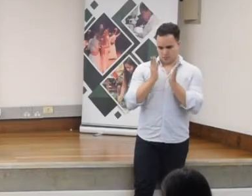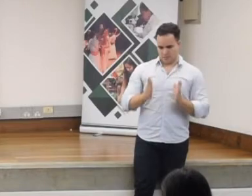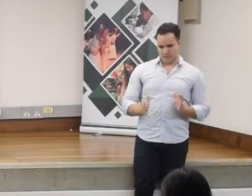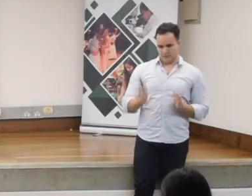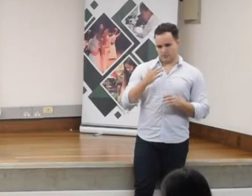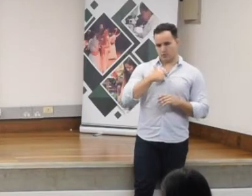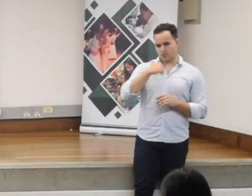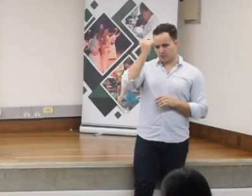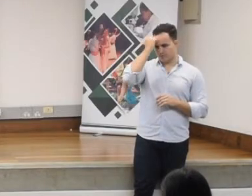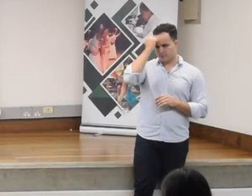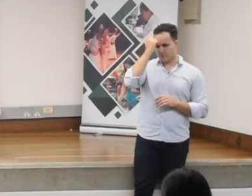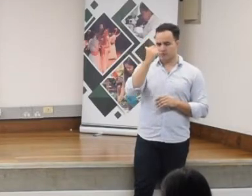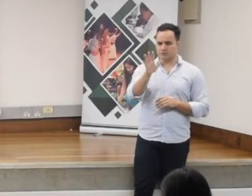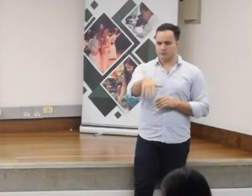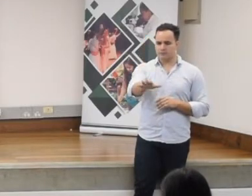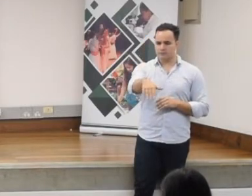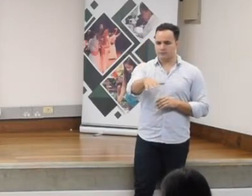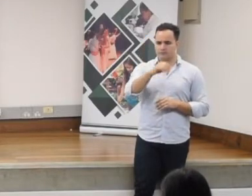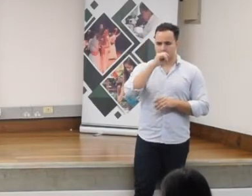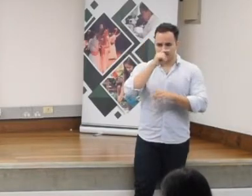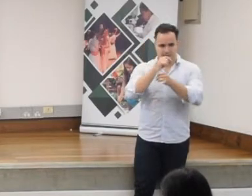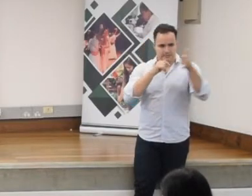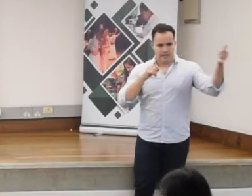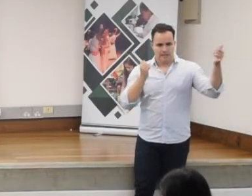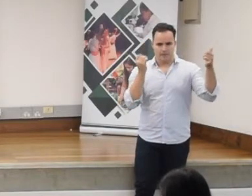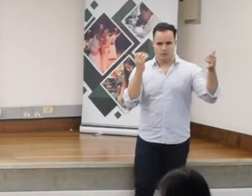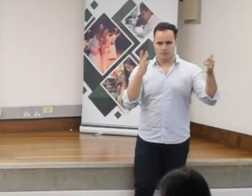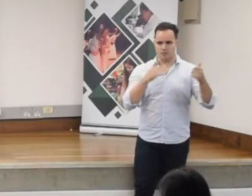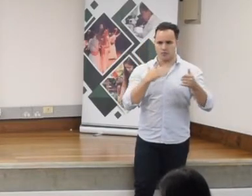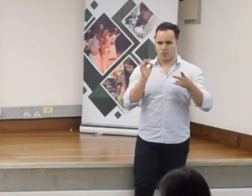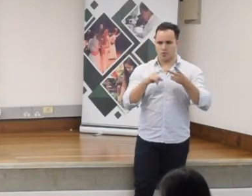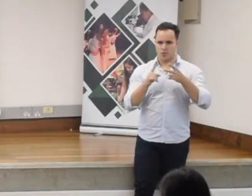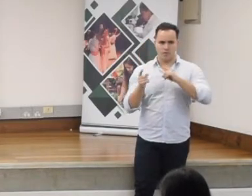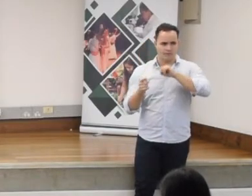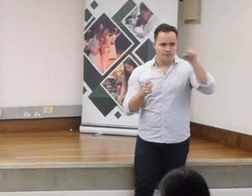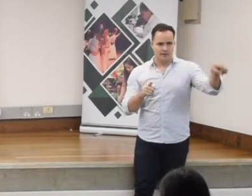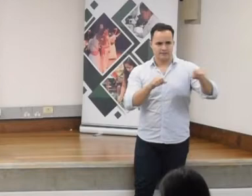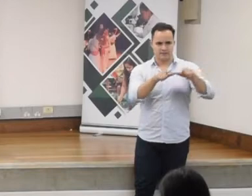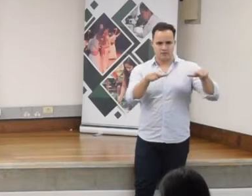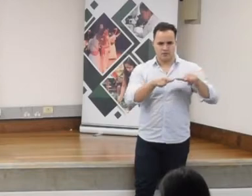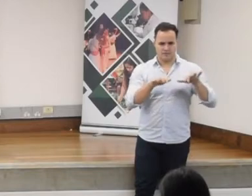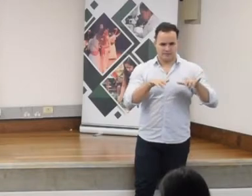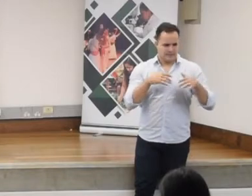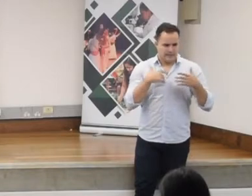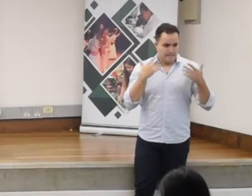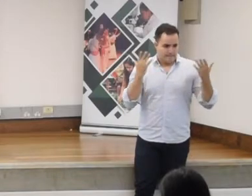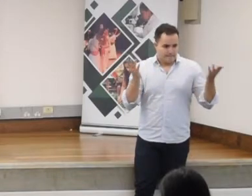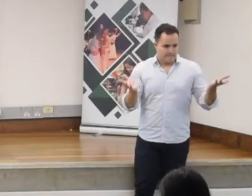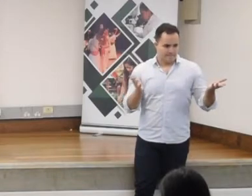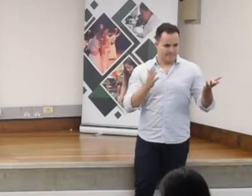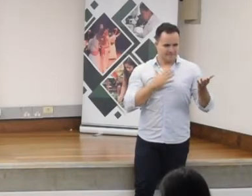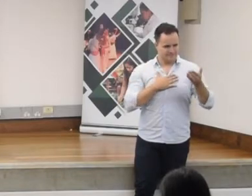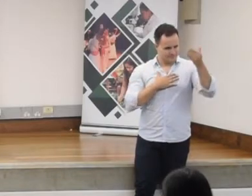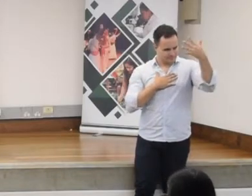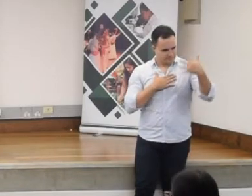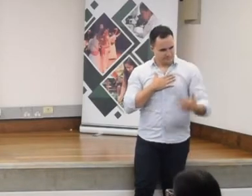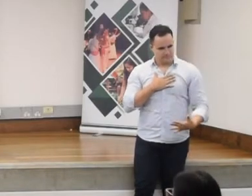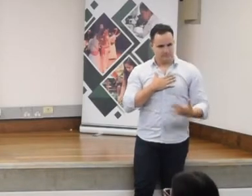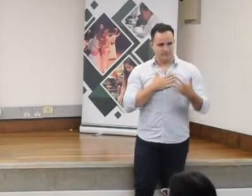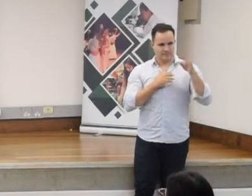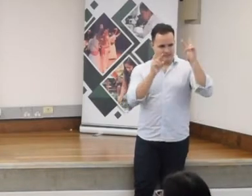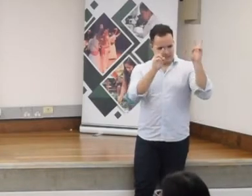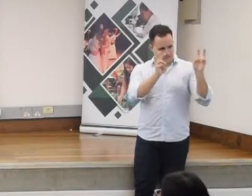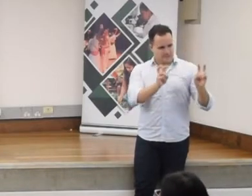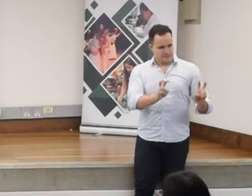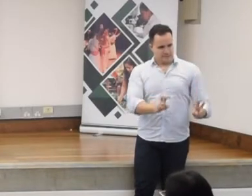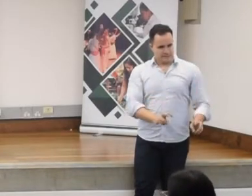como profesor, yo cómo le digo, vea, llame a tal teléfono o vaya a tal oficina? Como todas esas cuestiones